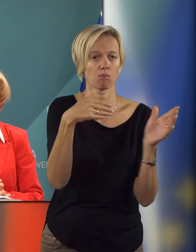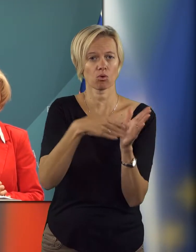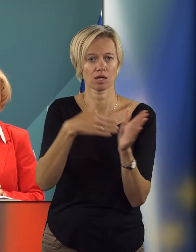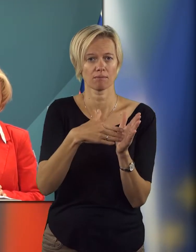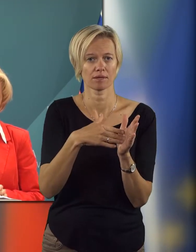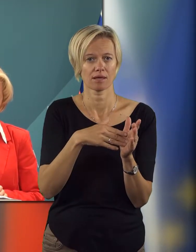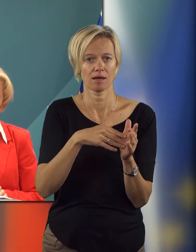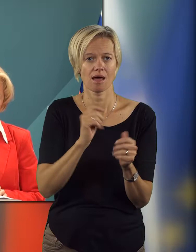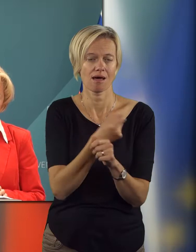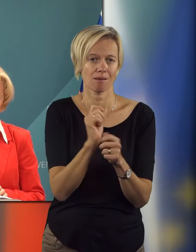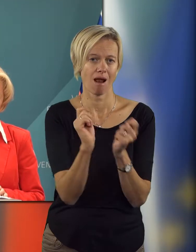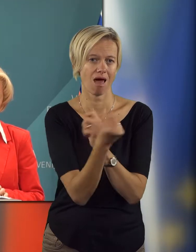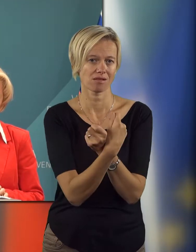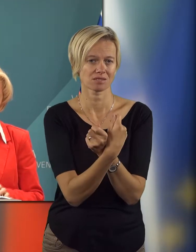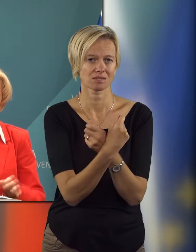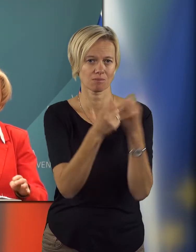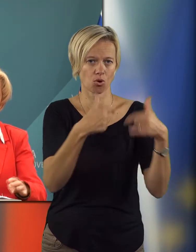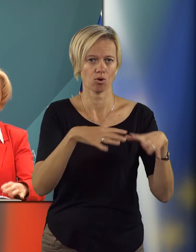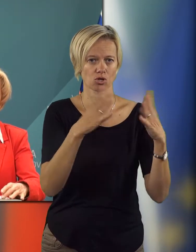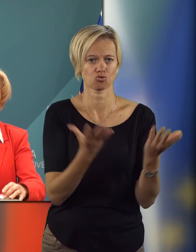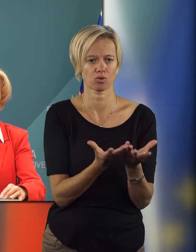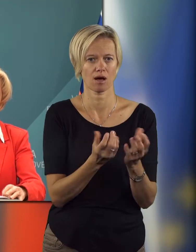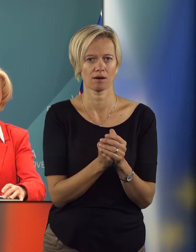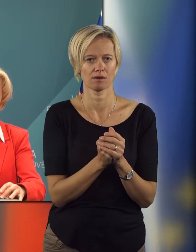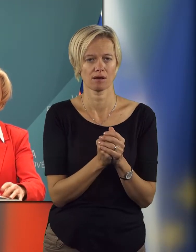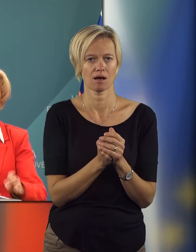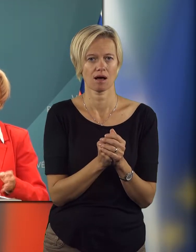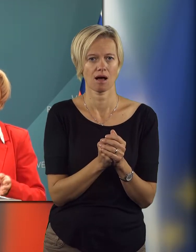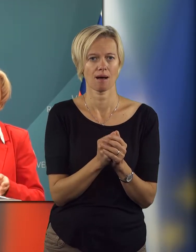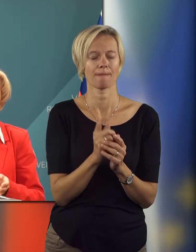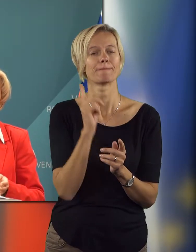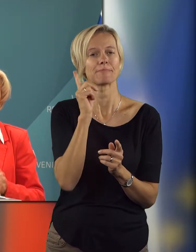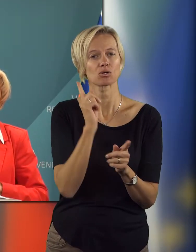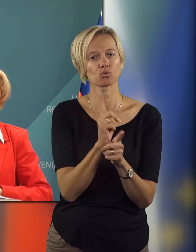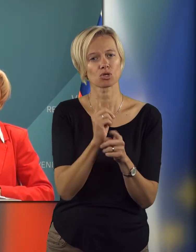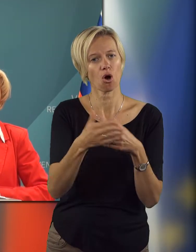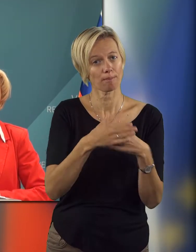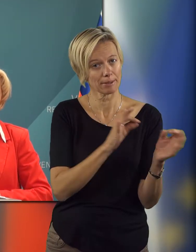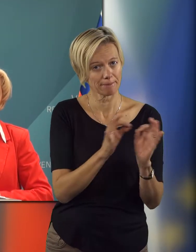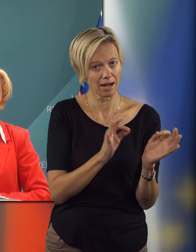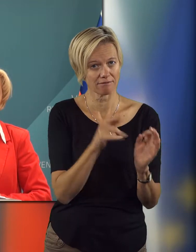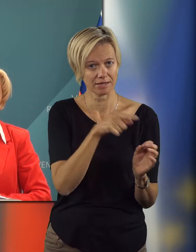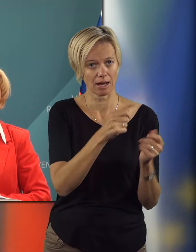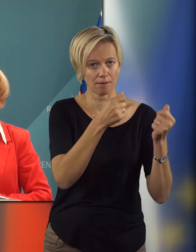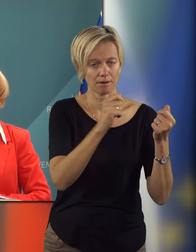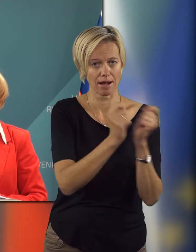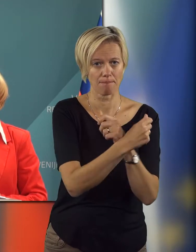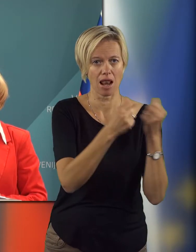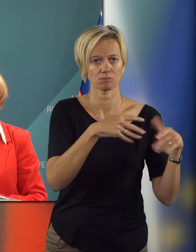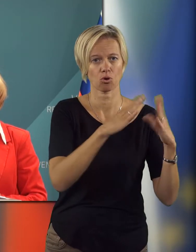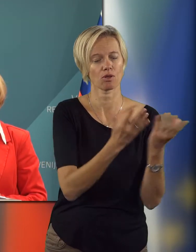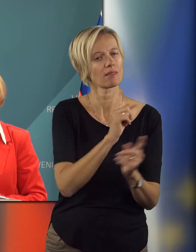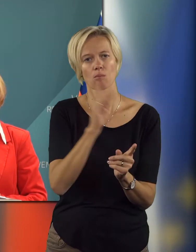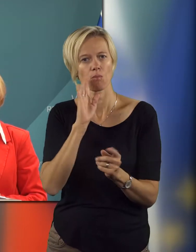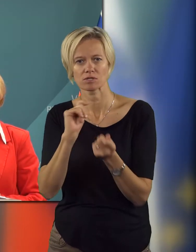segment potreben rebalans proračuna, vendar tudi ob pripravi rebalansa proračuna ne